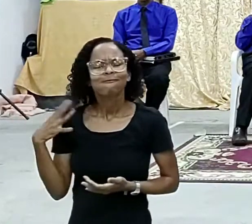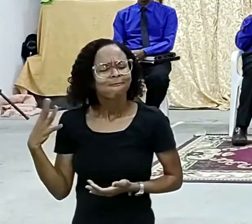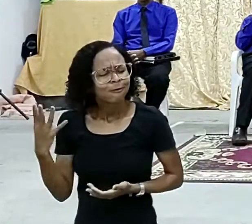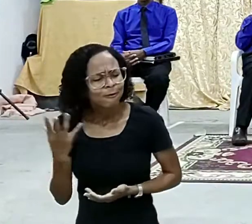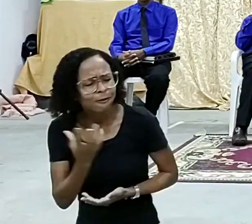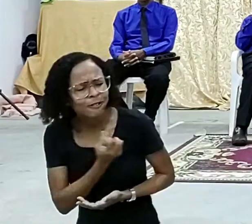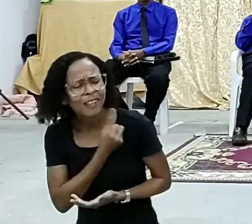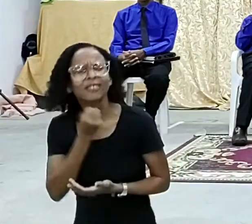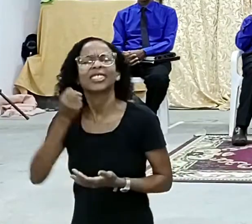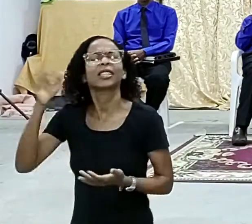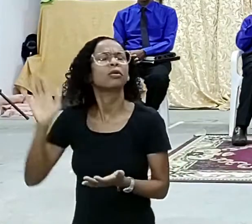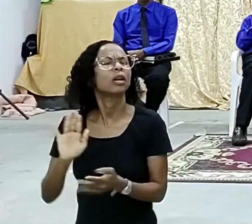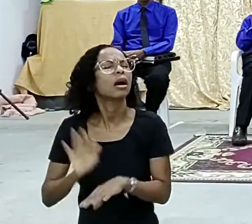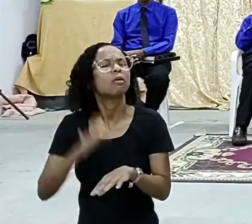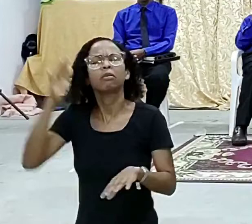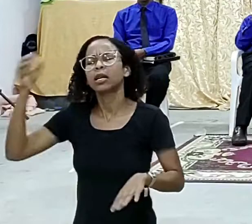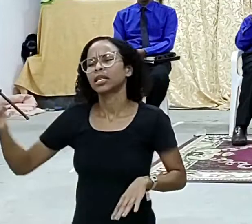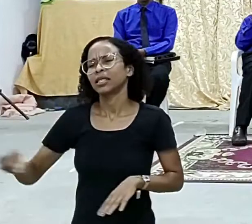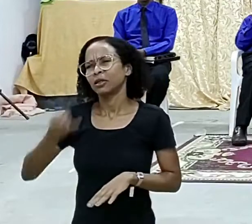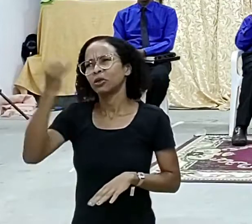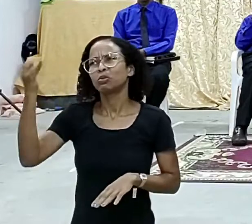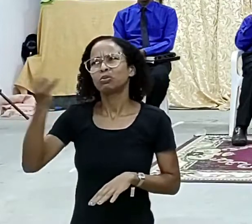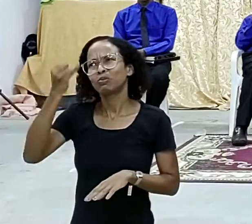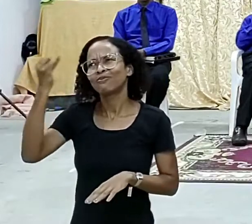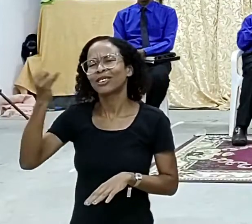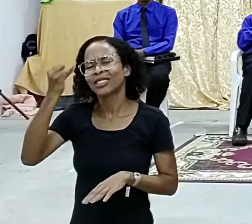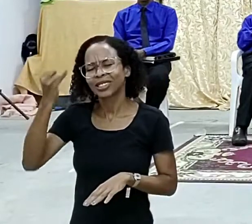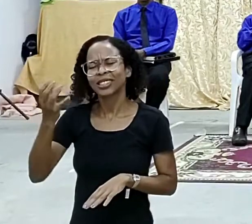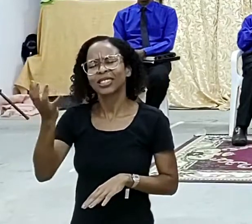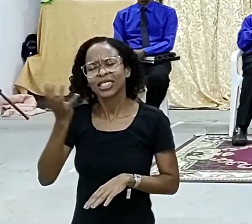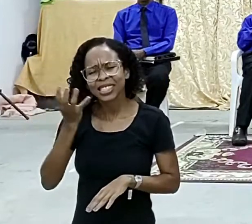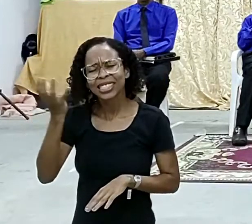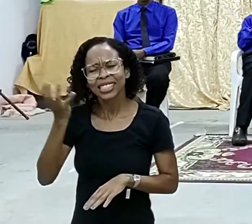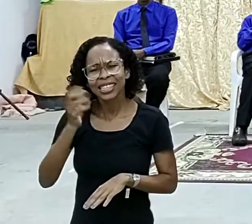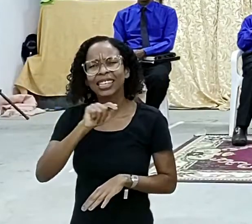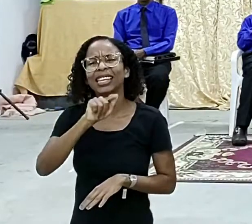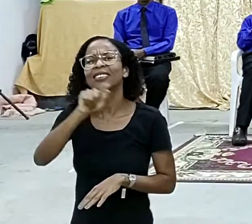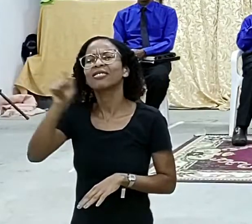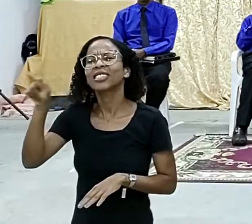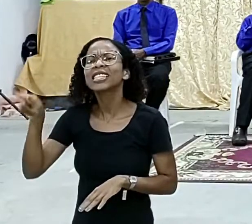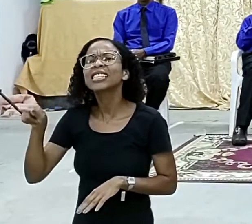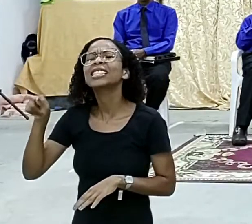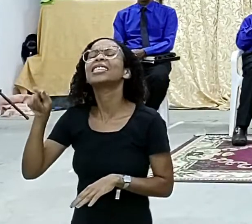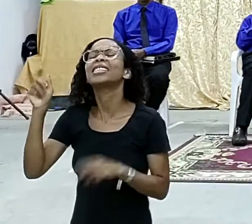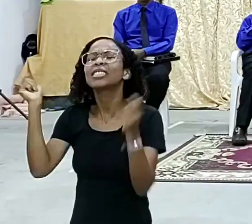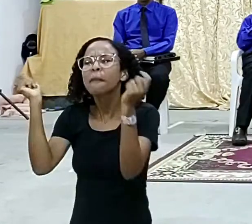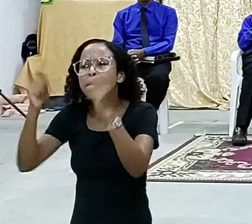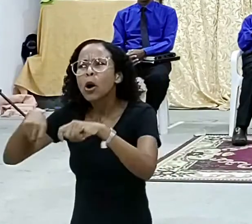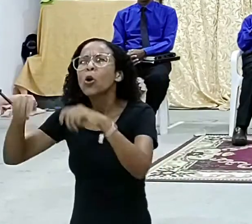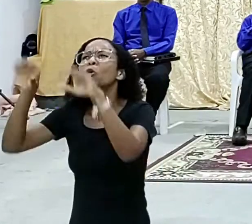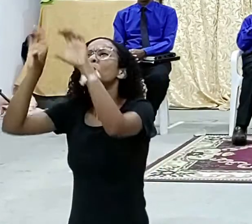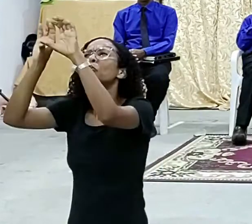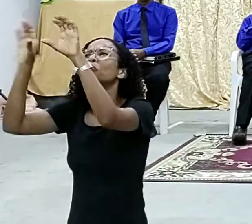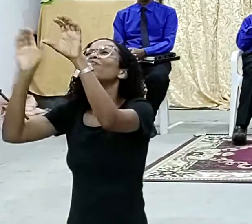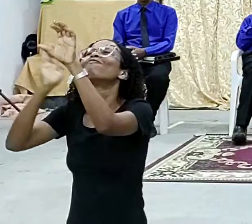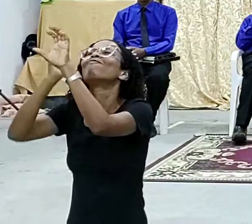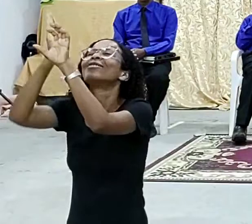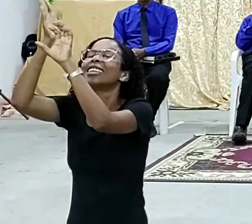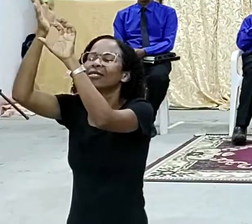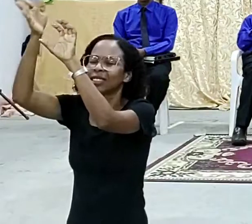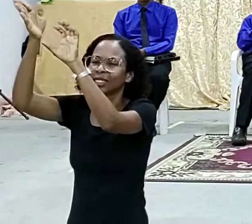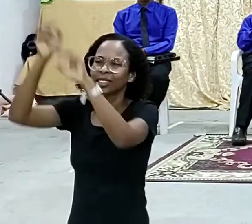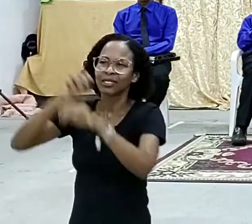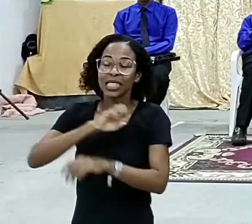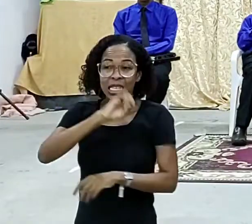de termos a vida eterna. Todo aquele que ainda não aceitou a Cristo como Salvador, te